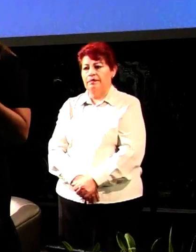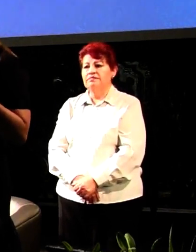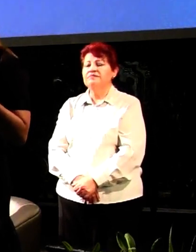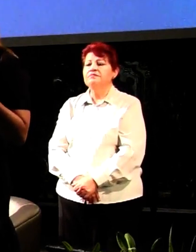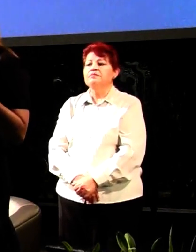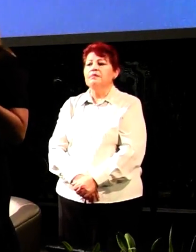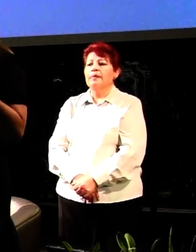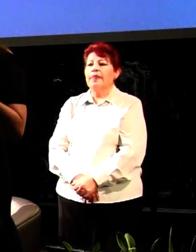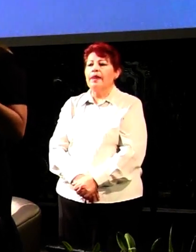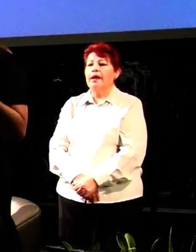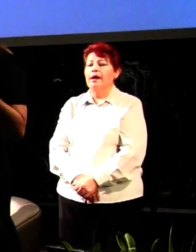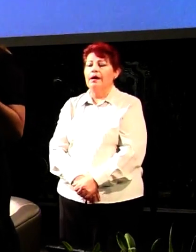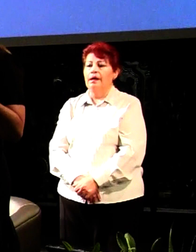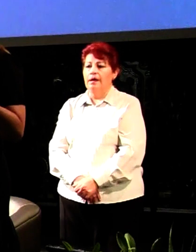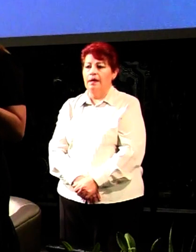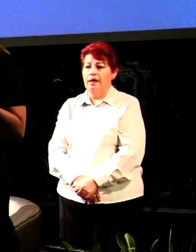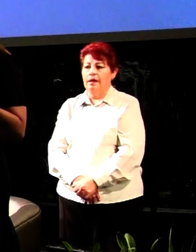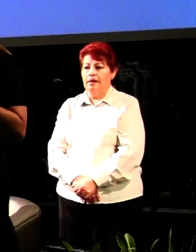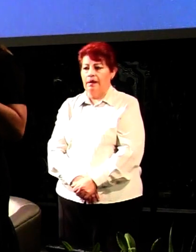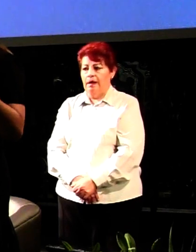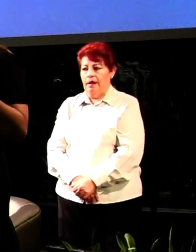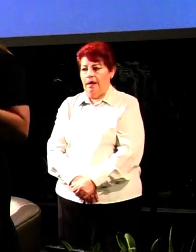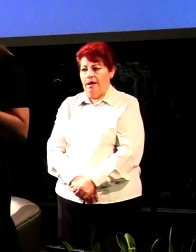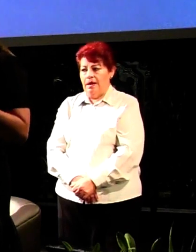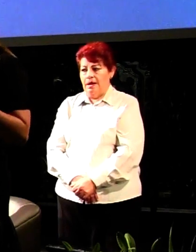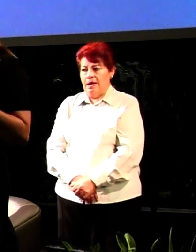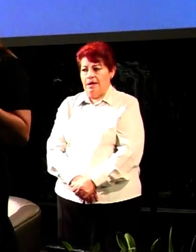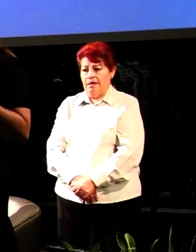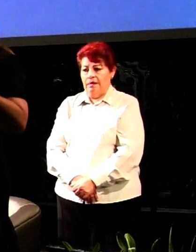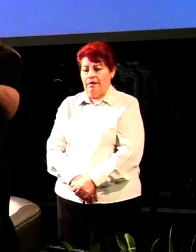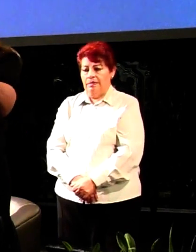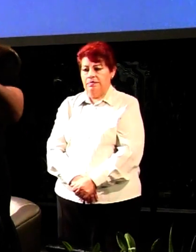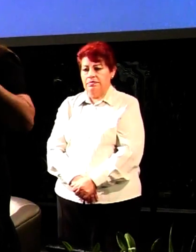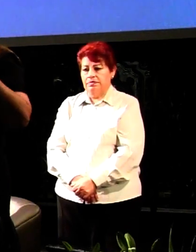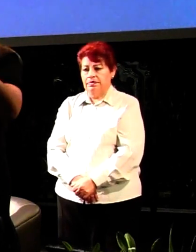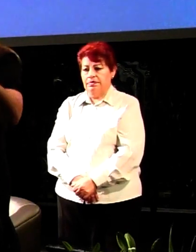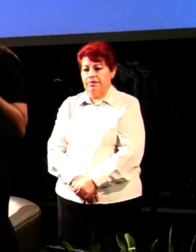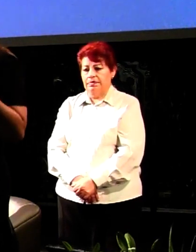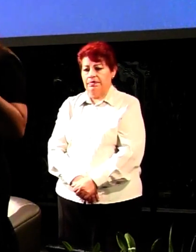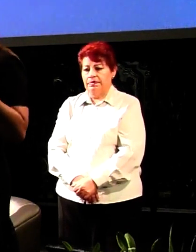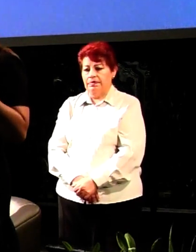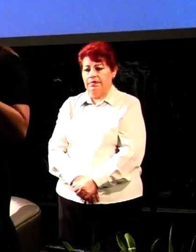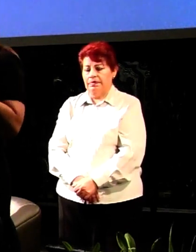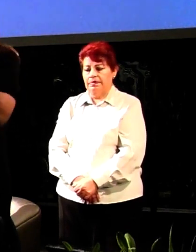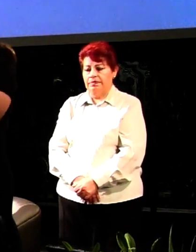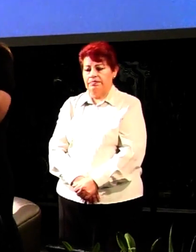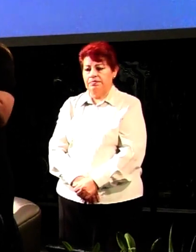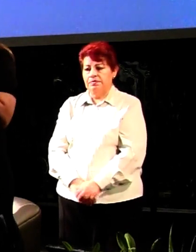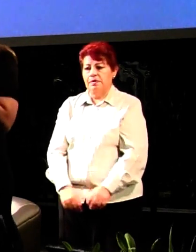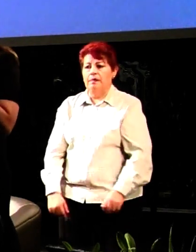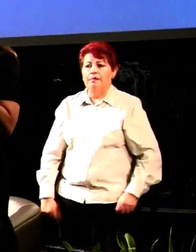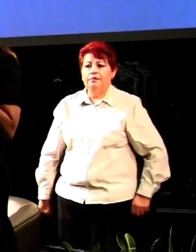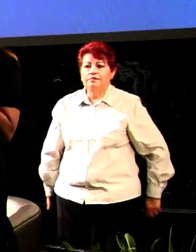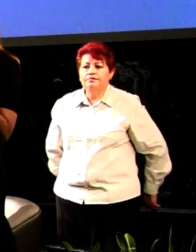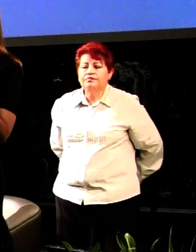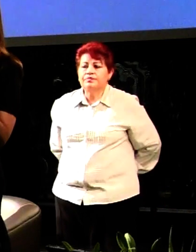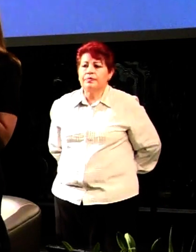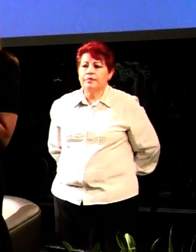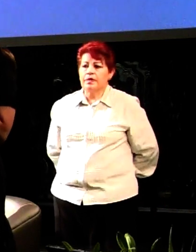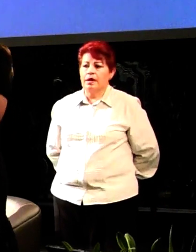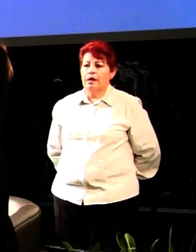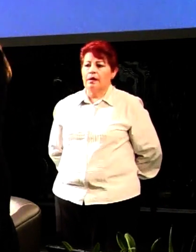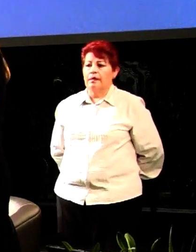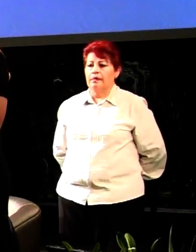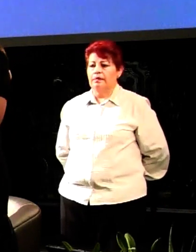más clara entre los niños hombres, aunque también se puede dar entre mujeres, pero vamos a ver que las distintas formas de bullying a veces